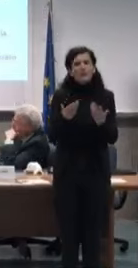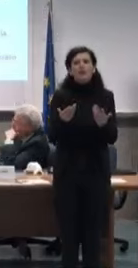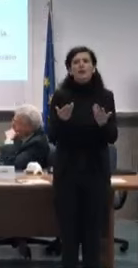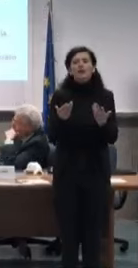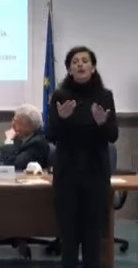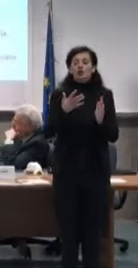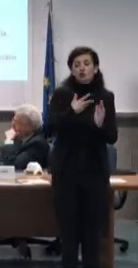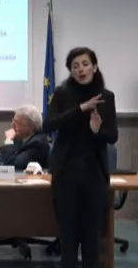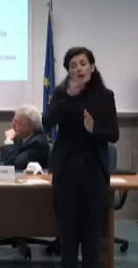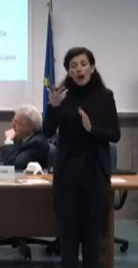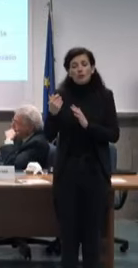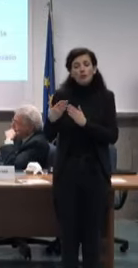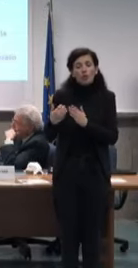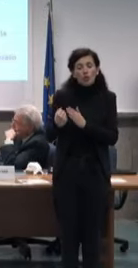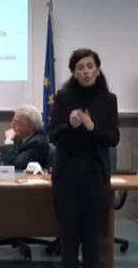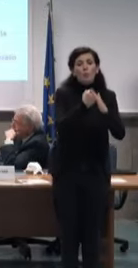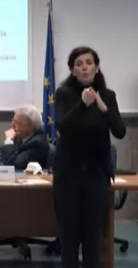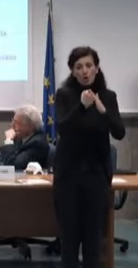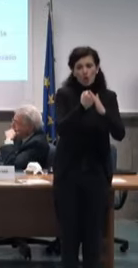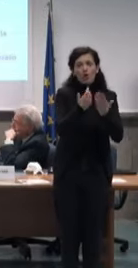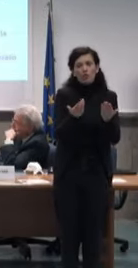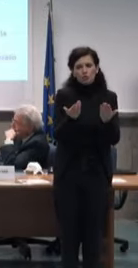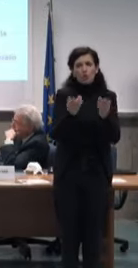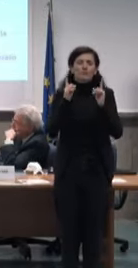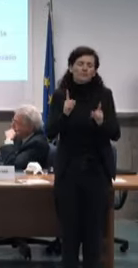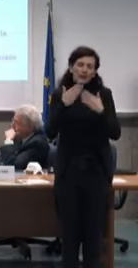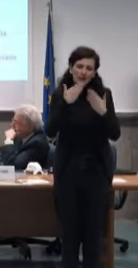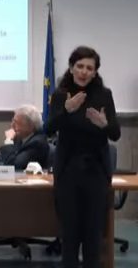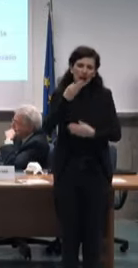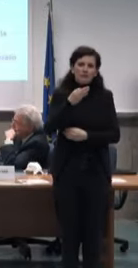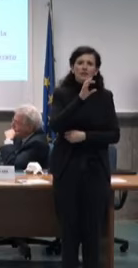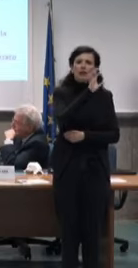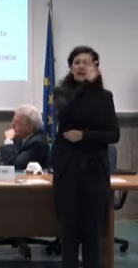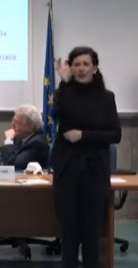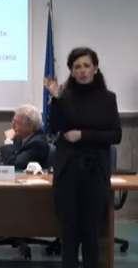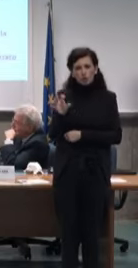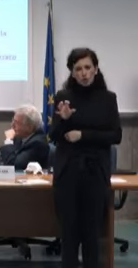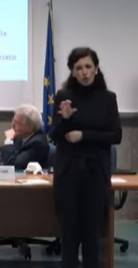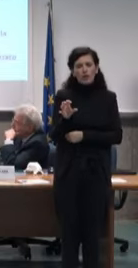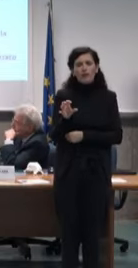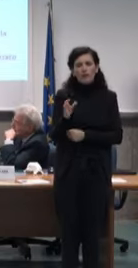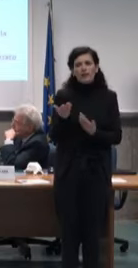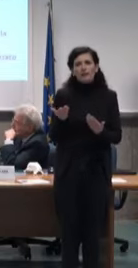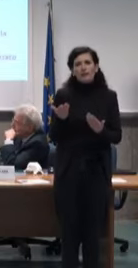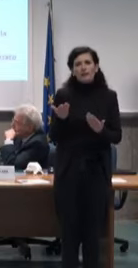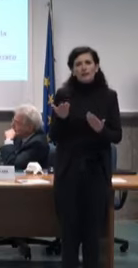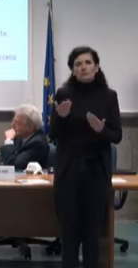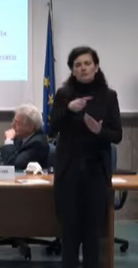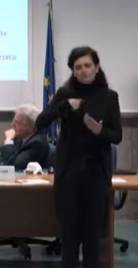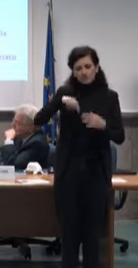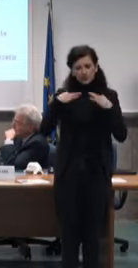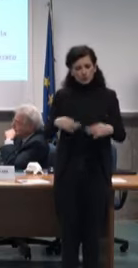ferma restando la assoluta serenità delle regioni la gestione di questi aspetti è in realtà la nostro obiettivo